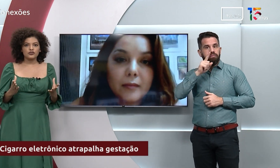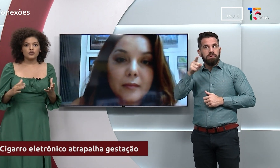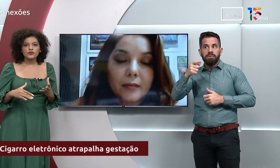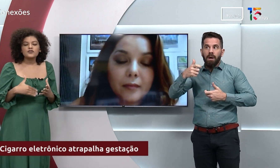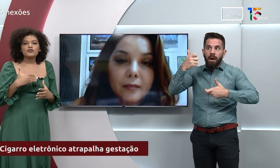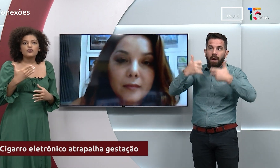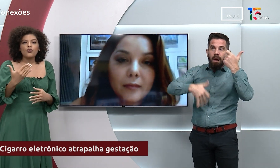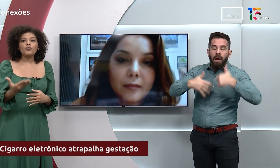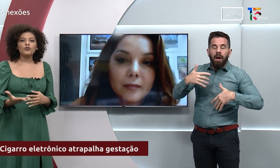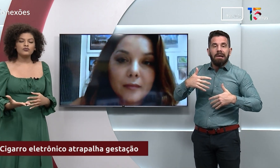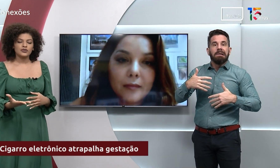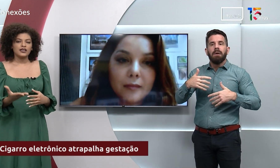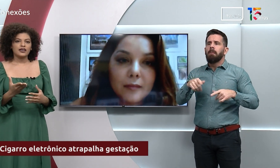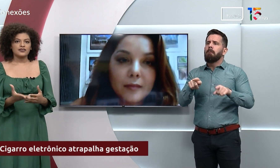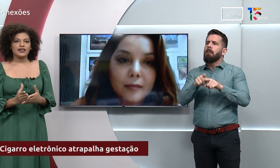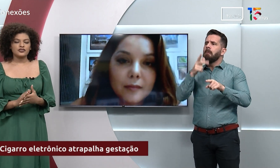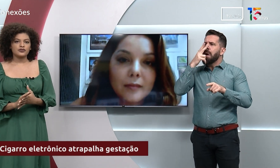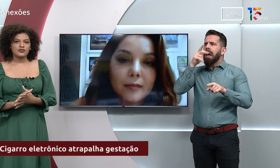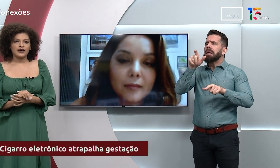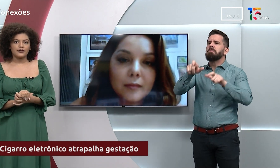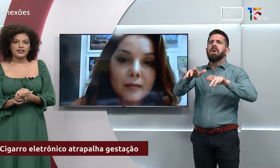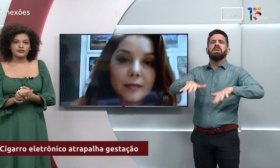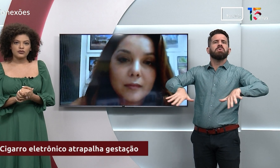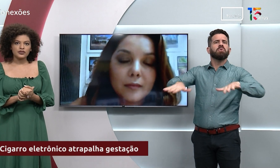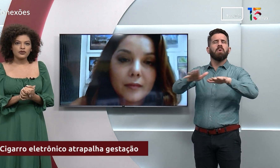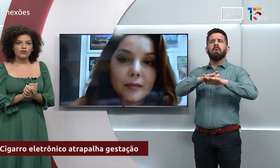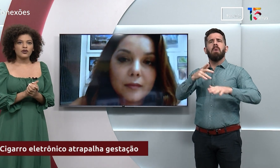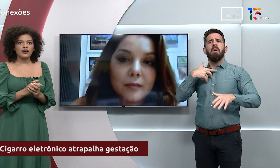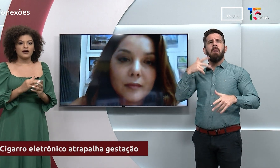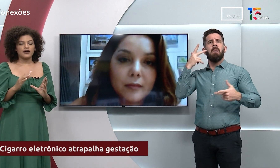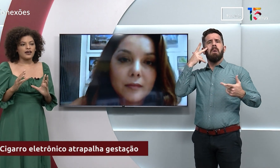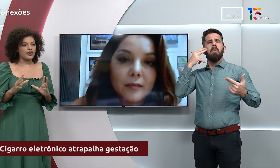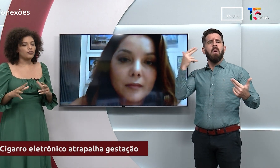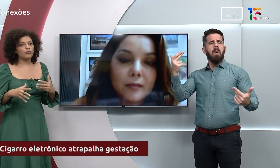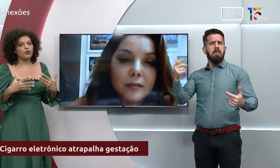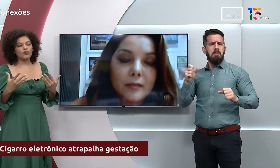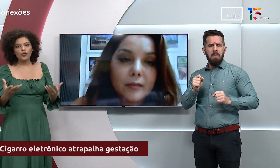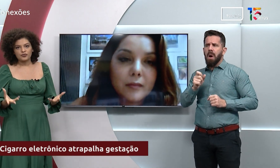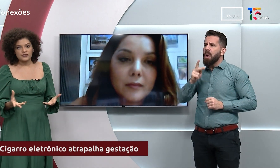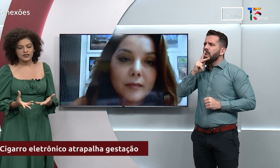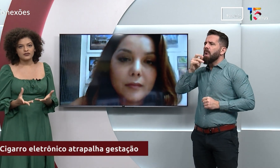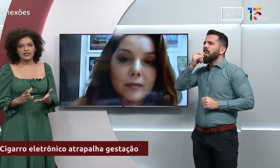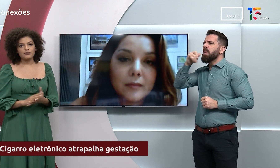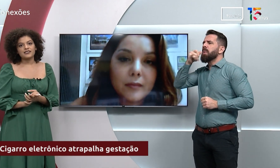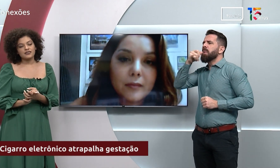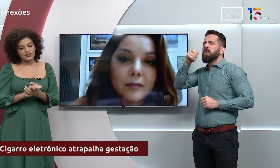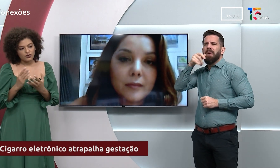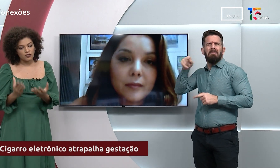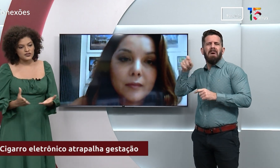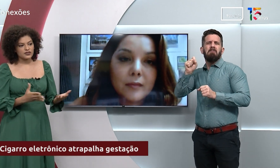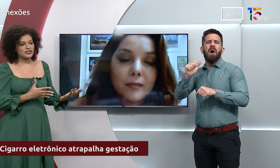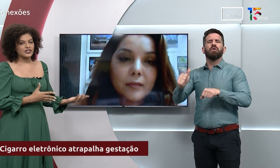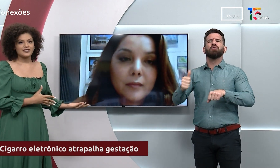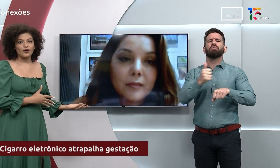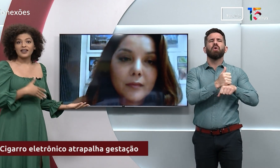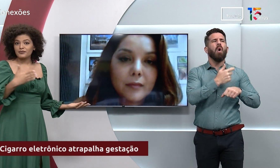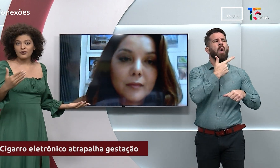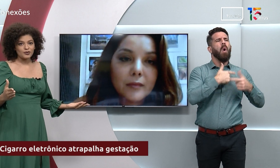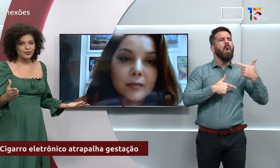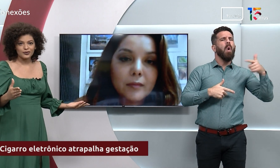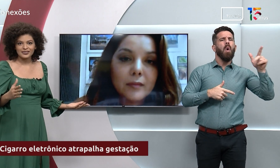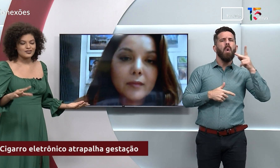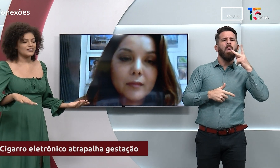de esclarecimento dos riscos que os nossos, na grande maioria jovens, né, mas que a nossa população está correndo. E o que é muito